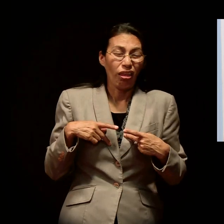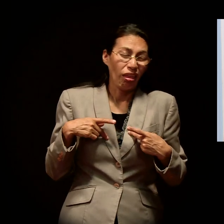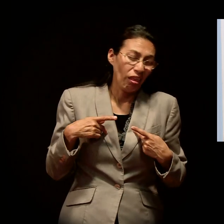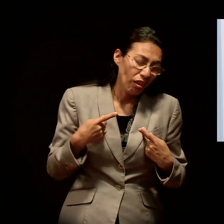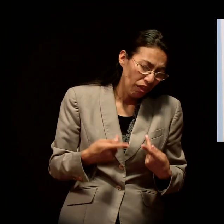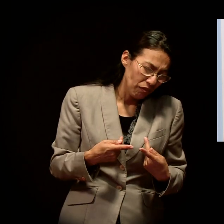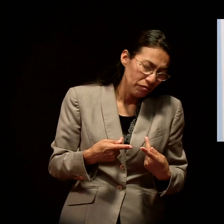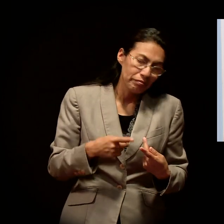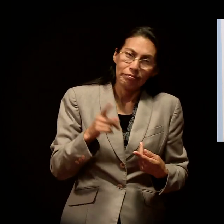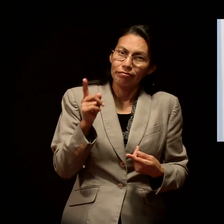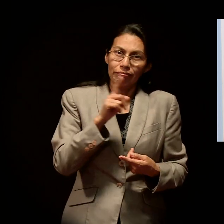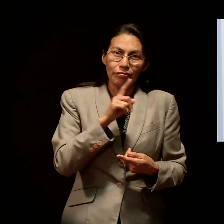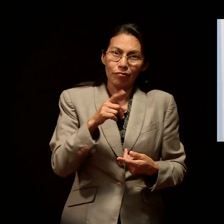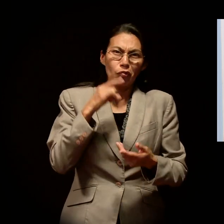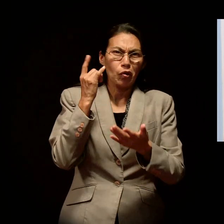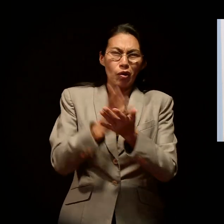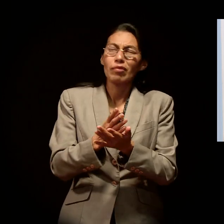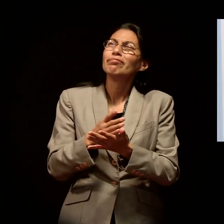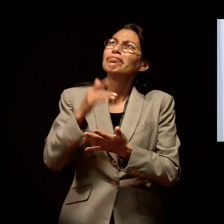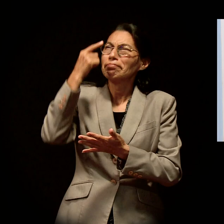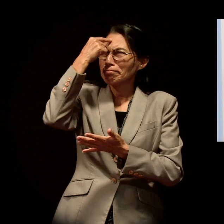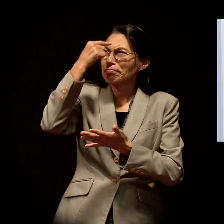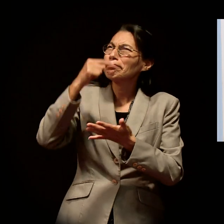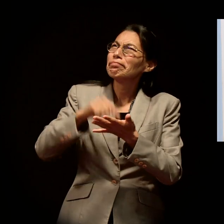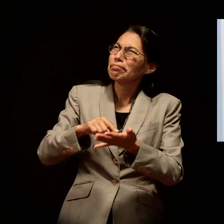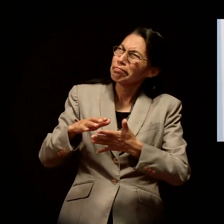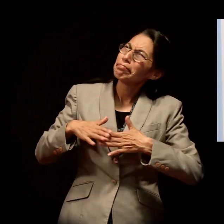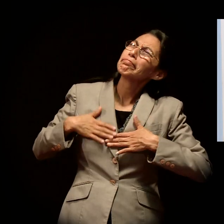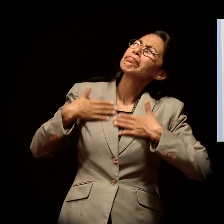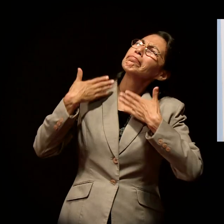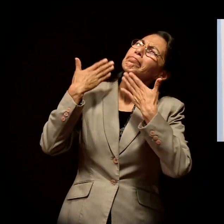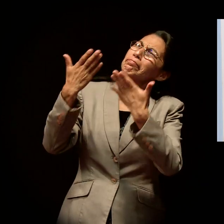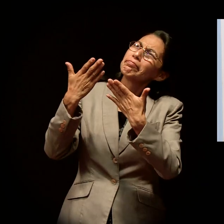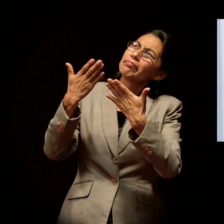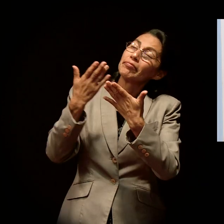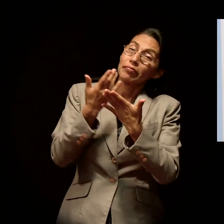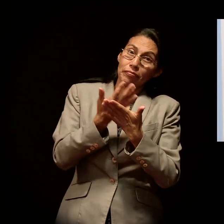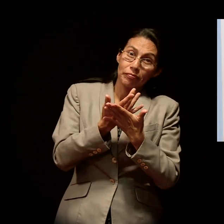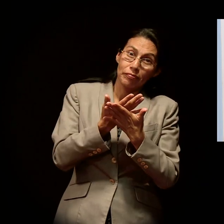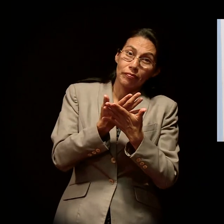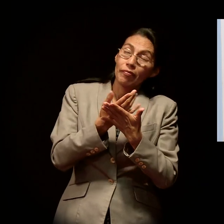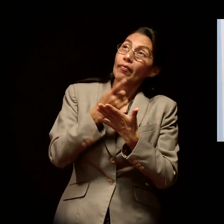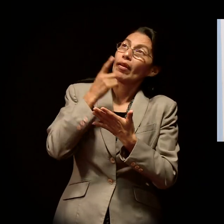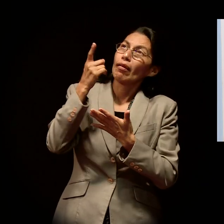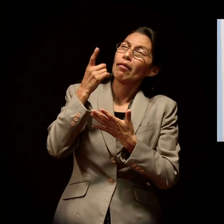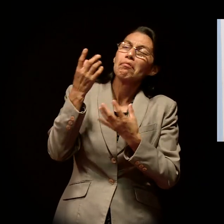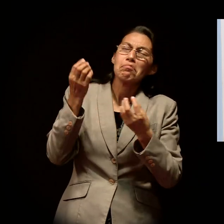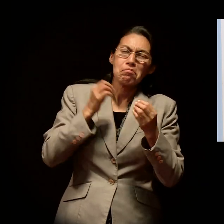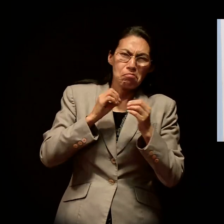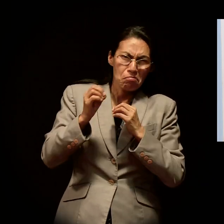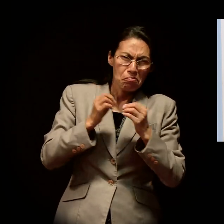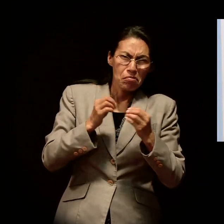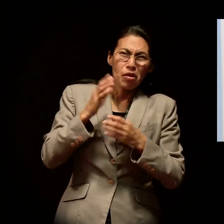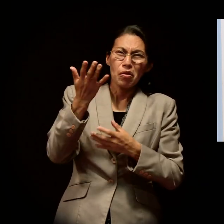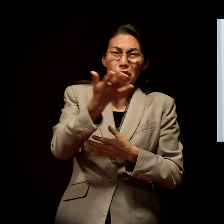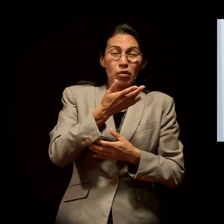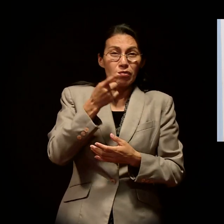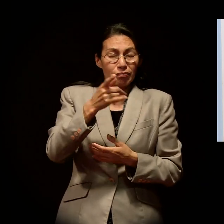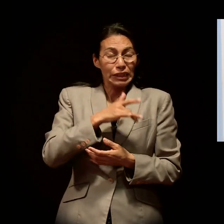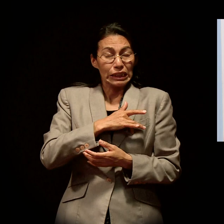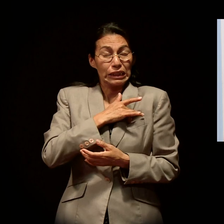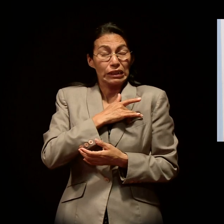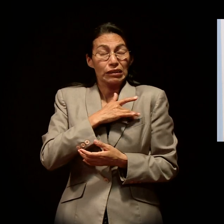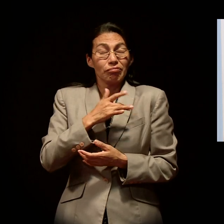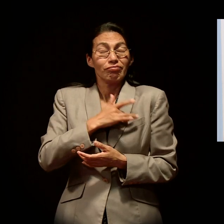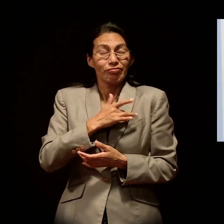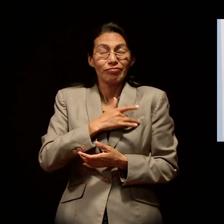una situación difícil no desmayes solo cree y espera Confía en el señor y él va a orar